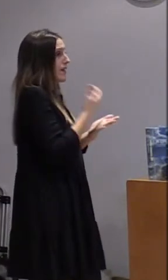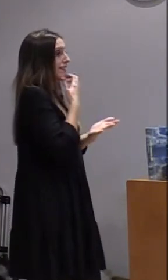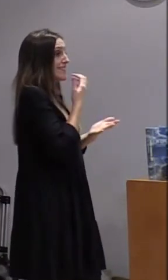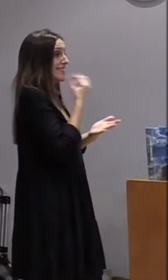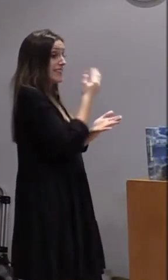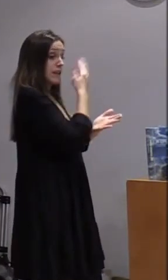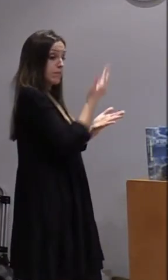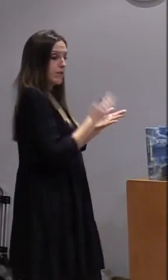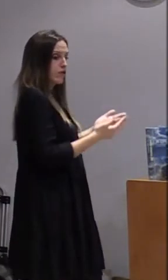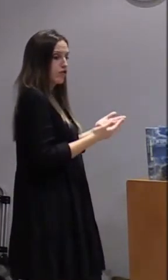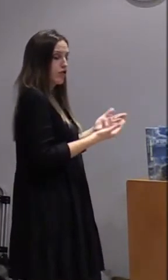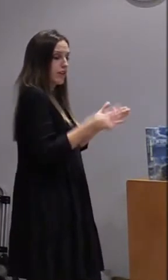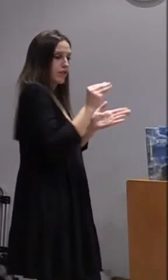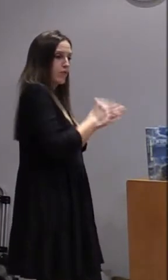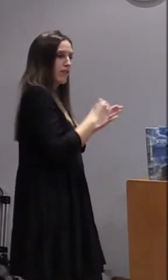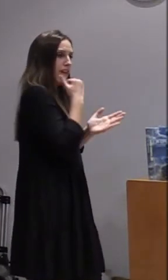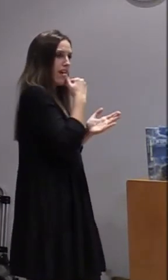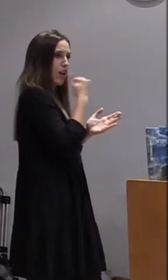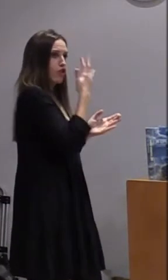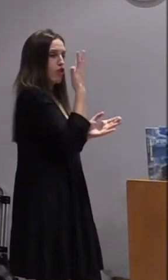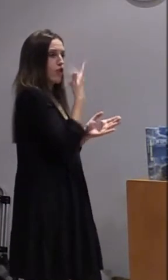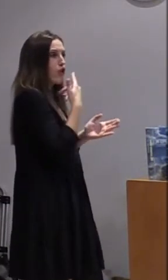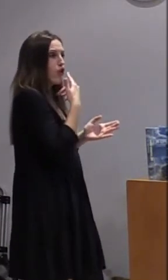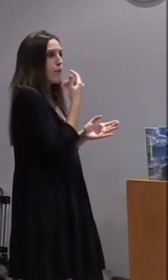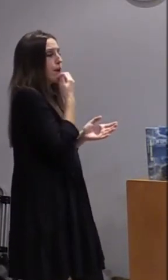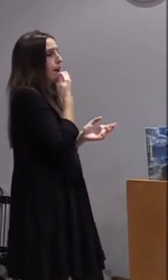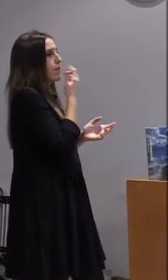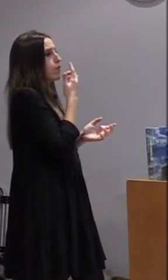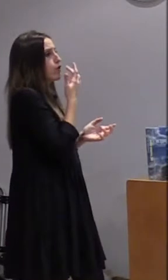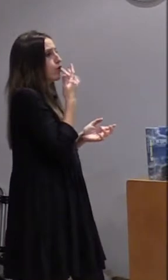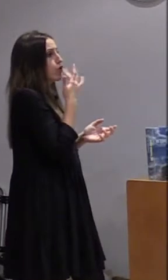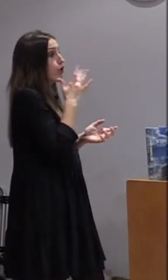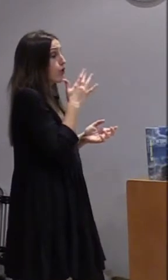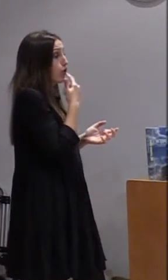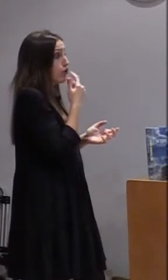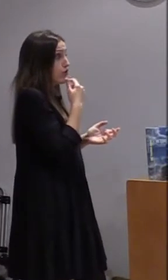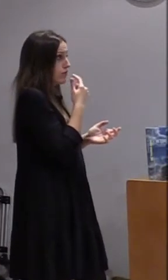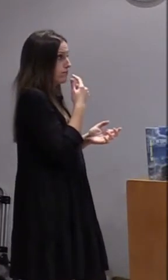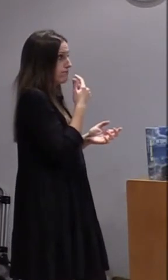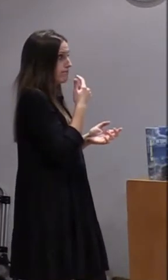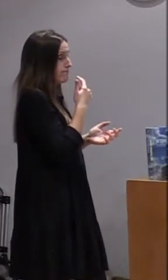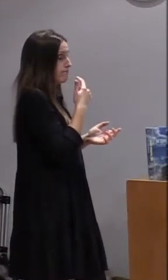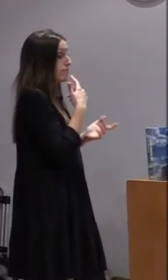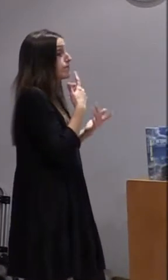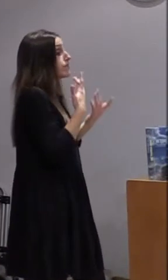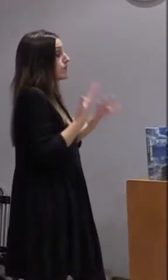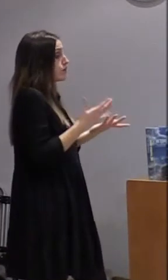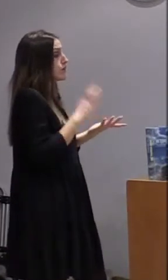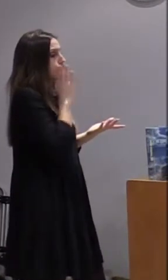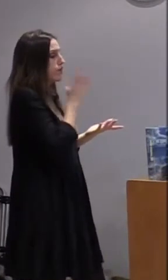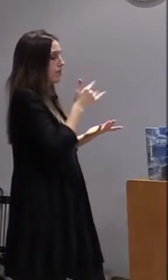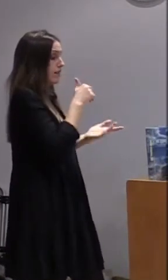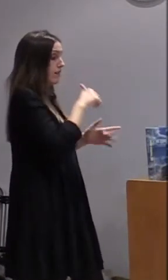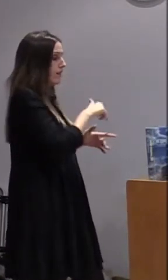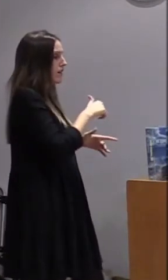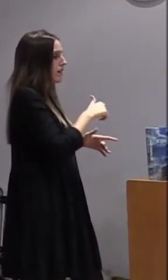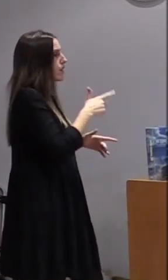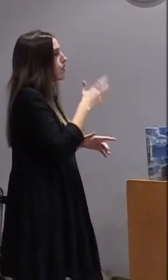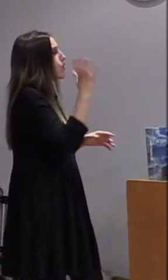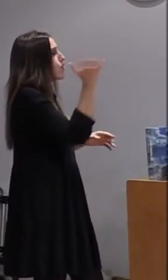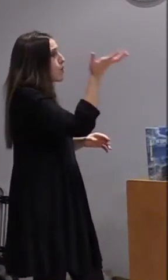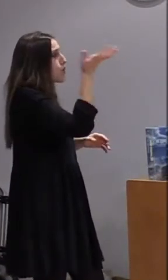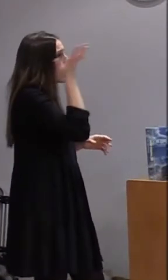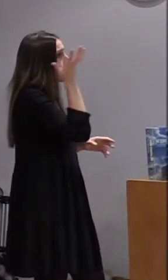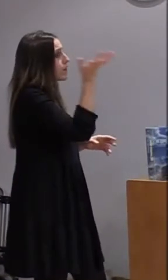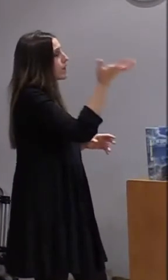pintor introduce algo de color rojo o vermellón, entonces es porque él realmente no estaba viendo un